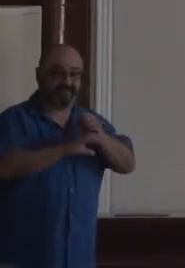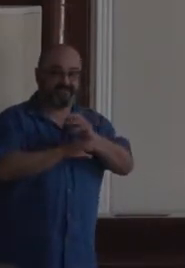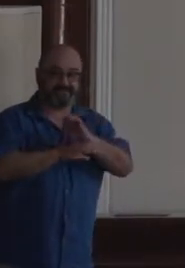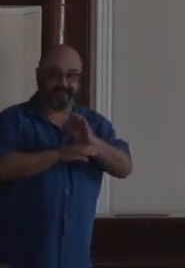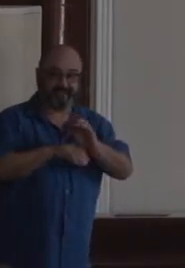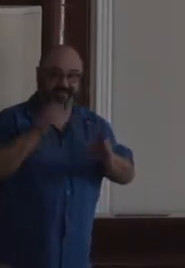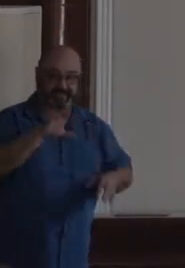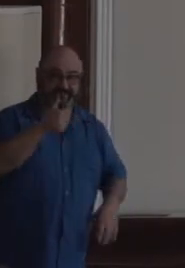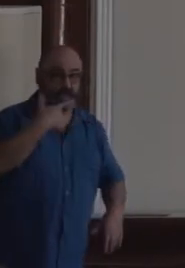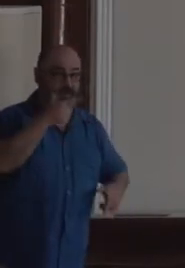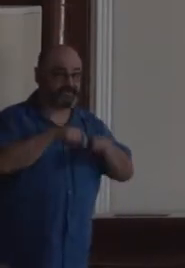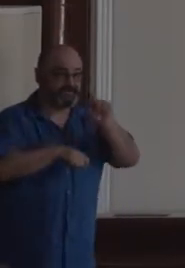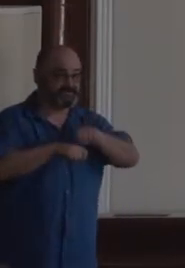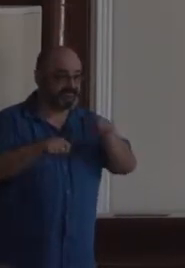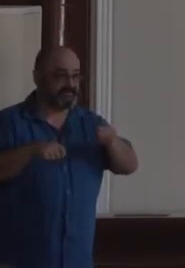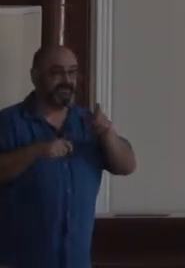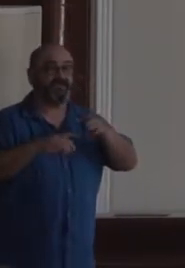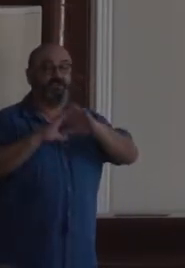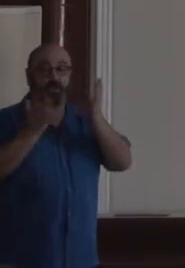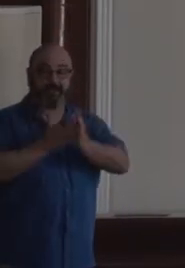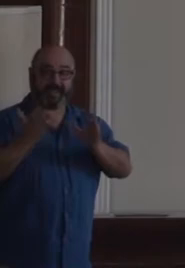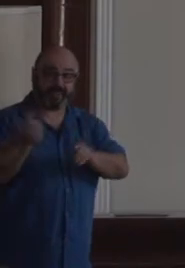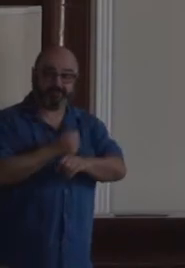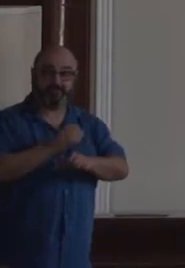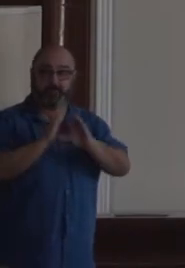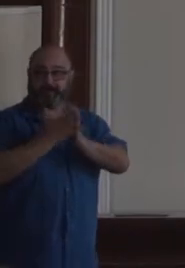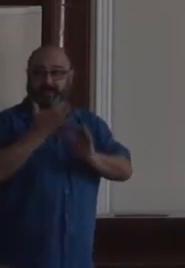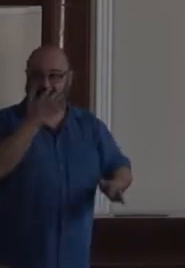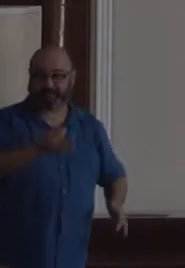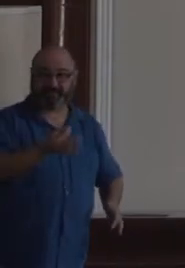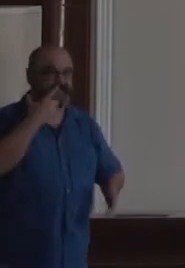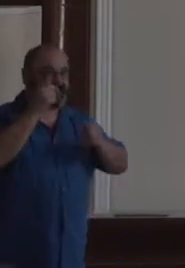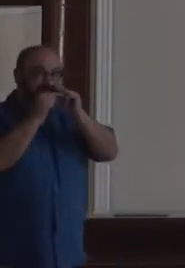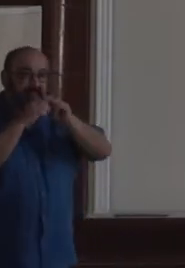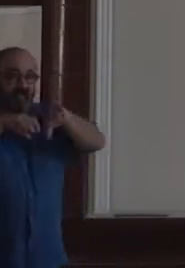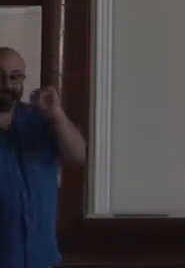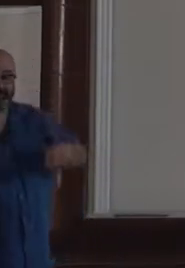ça reste un seul test qui va globalement échouer ou passer. Donc on n'a pas le...